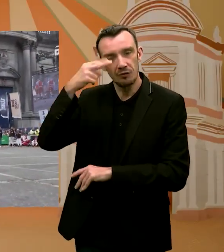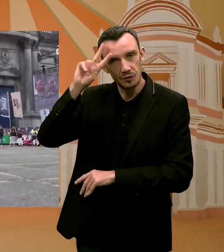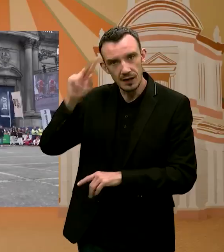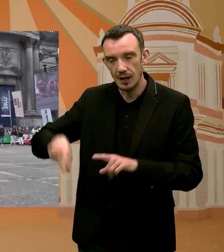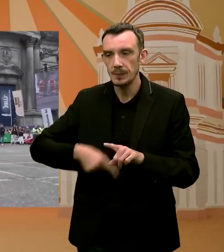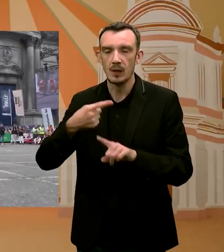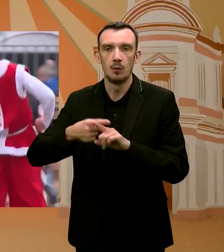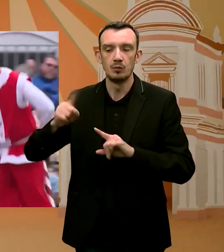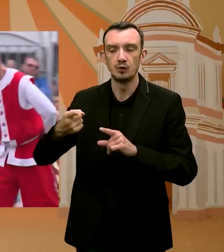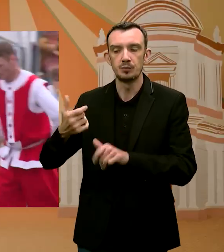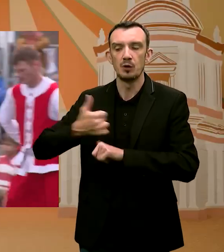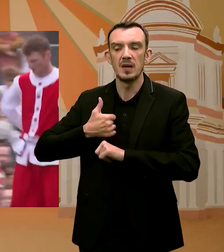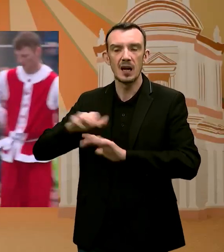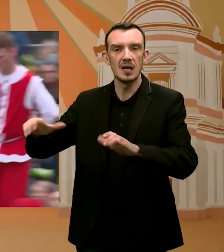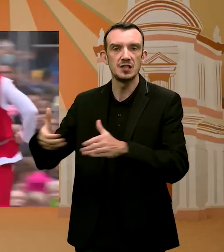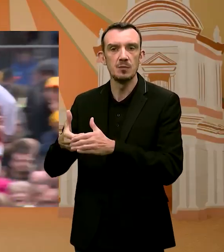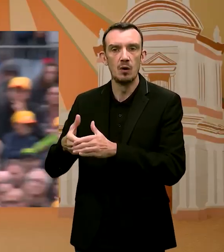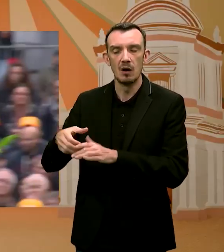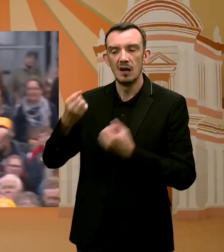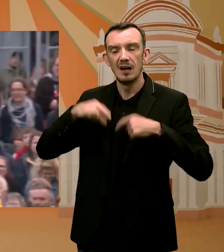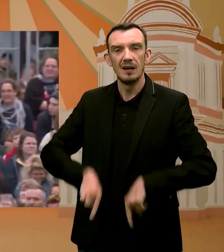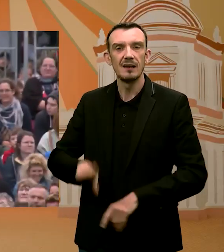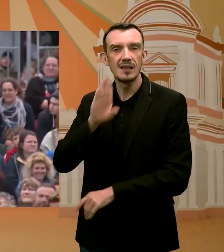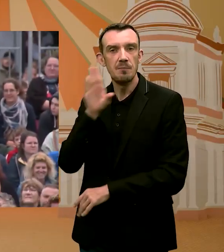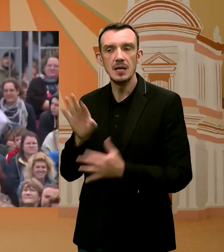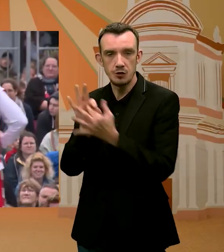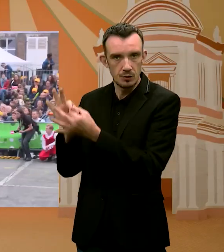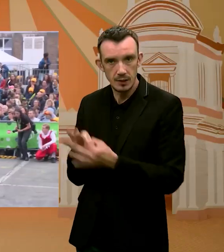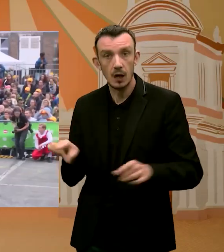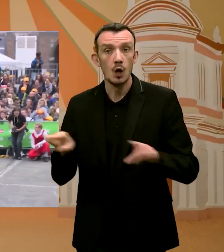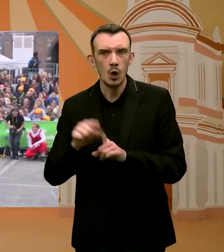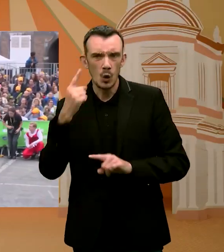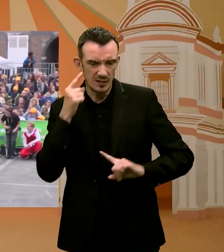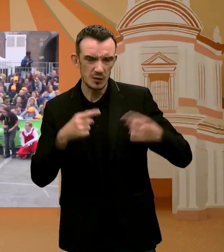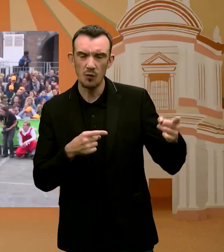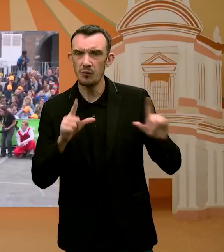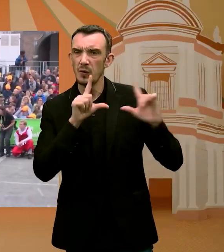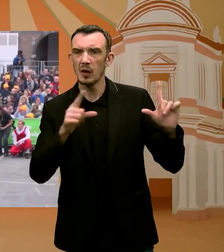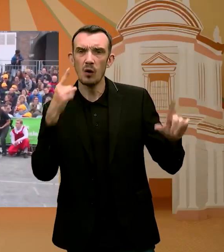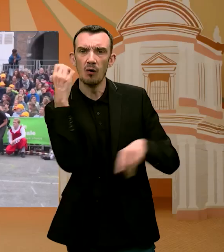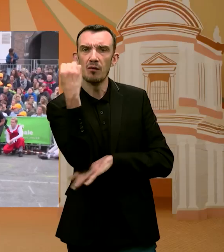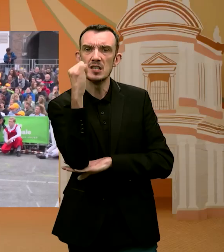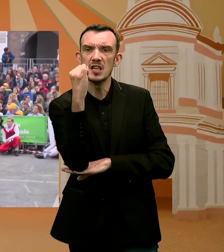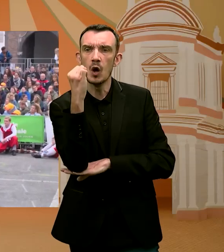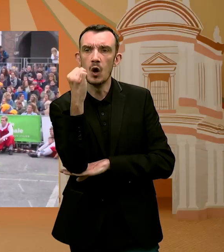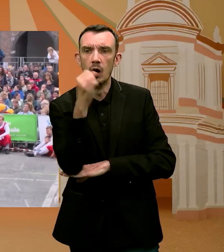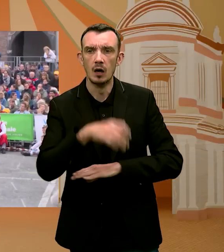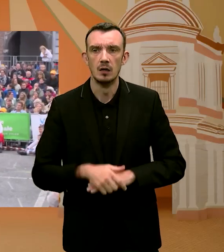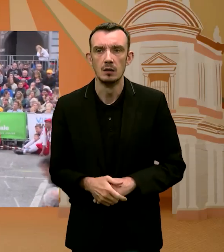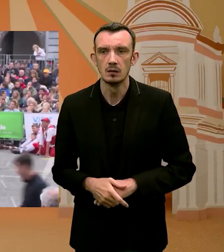Mais nous avons également à notre gauche, ça vous ne l'avez pas à l'écran, les Géants namurois. Je vois Lucas qui est carrément assis sur l'épaule de Madame Goliath. On avait hier aussi les Canaries